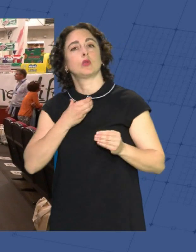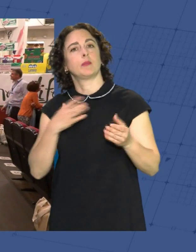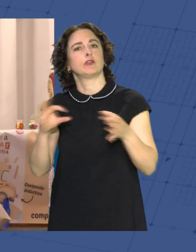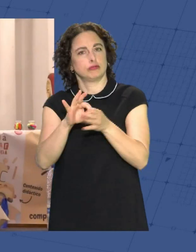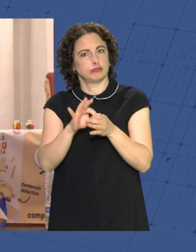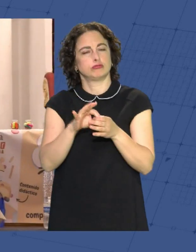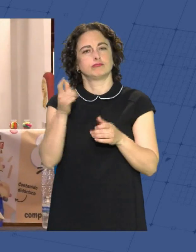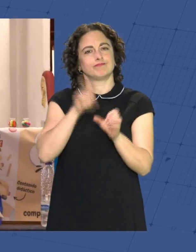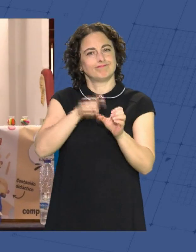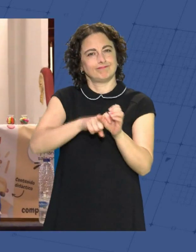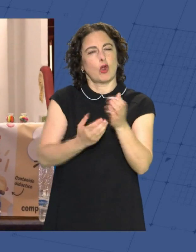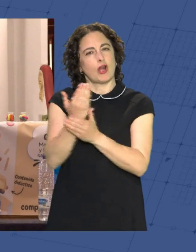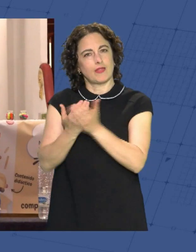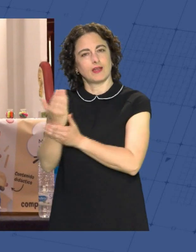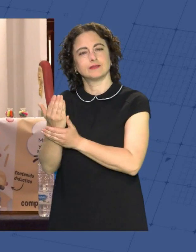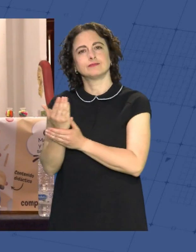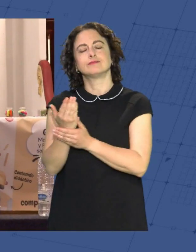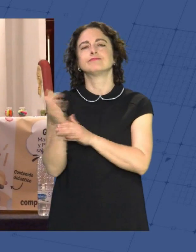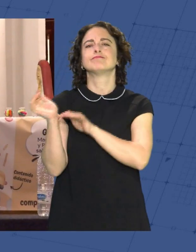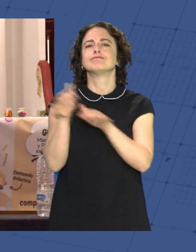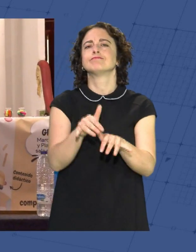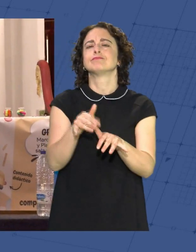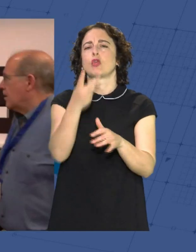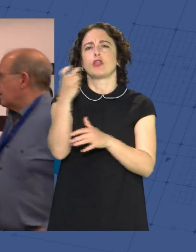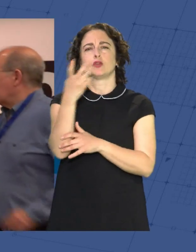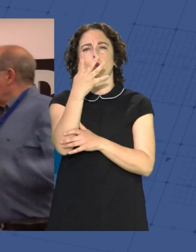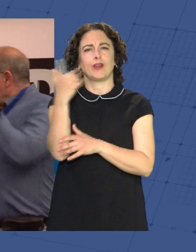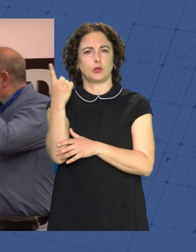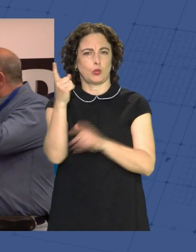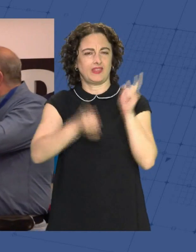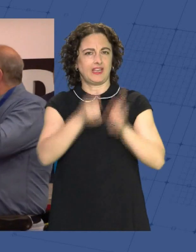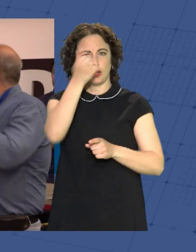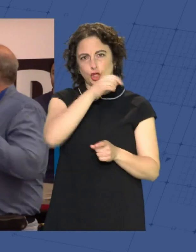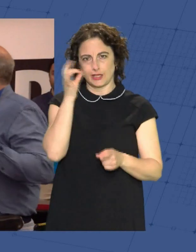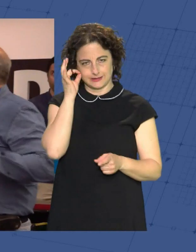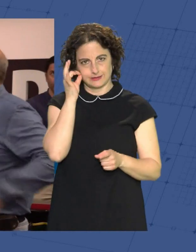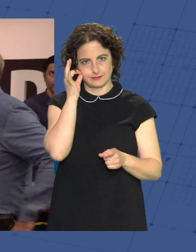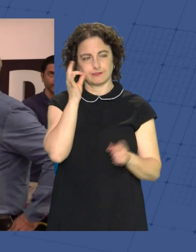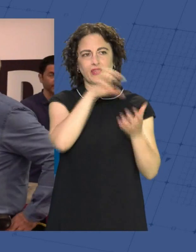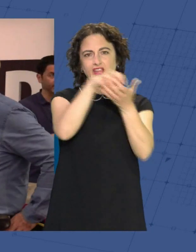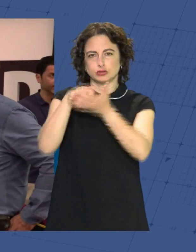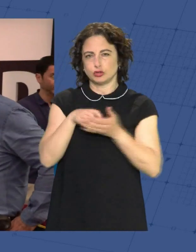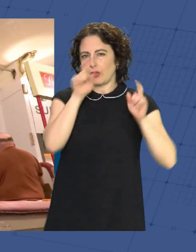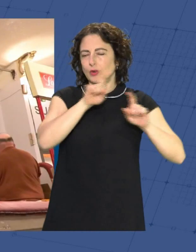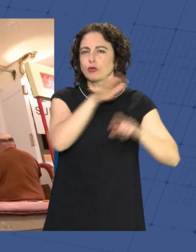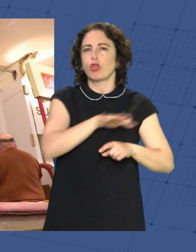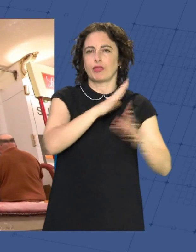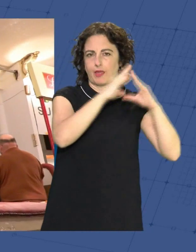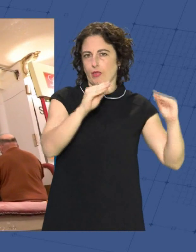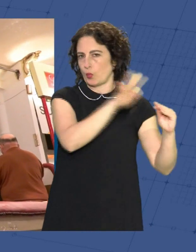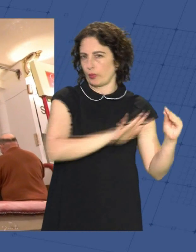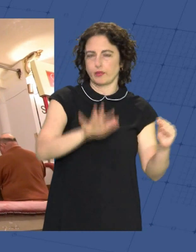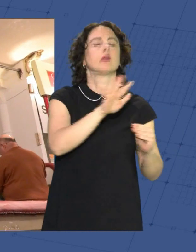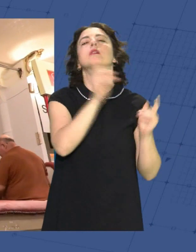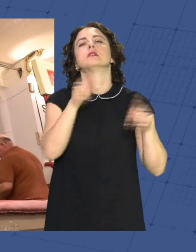participan en estas jornadas a las que han acudido 241 directores y directoras de centros educativos de toda Andalucía